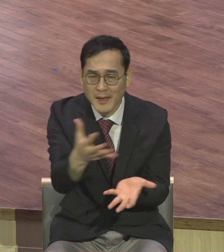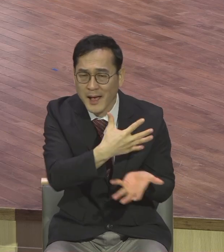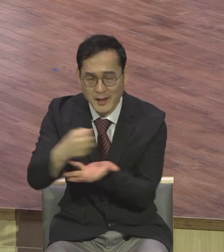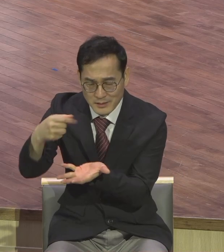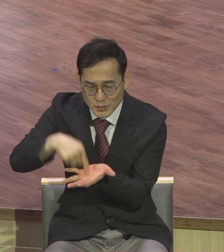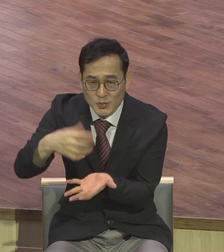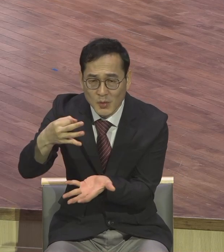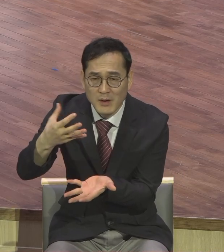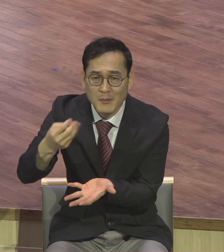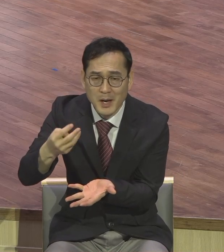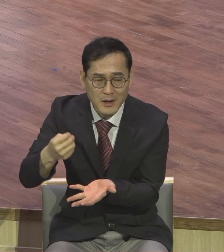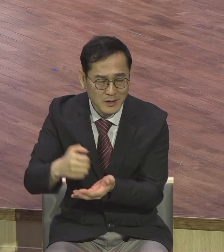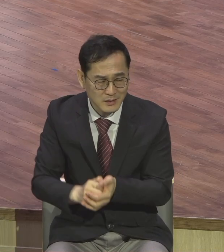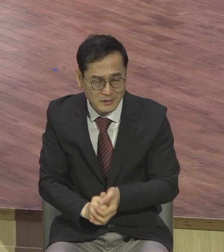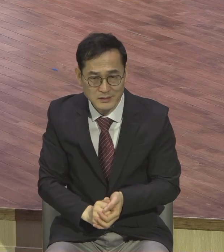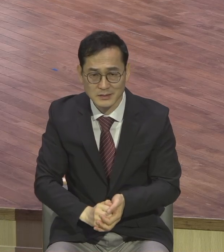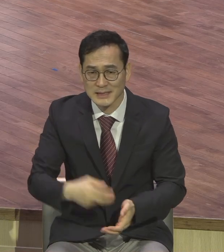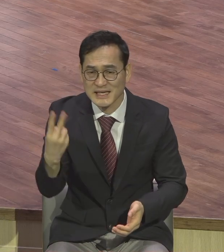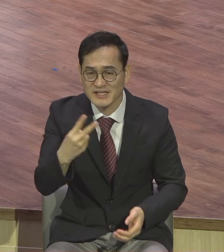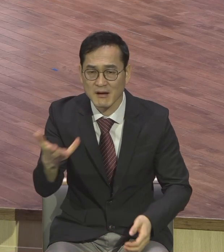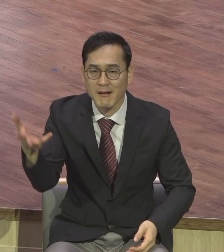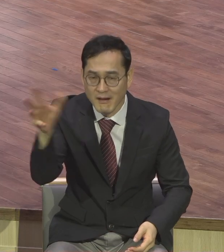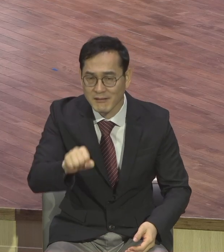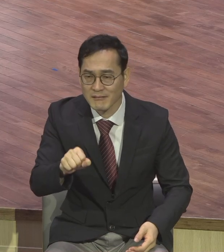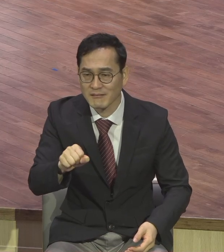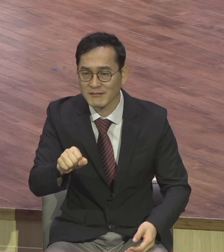가져갔냐? 뉴스 나왔잖아요. 2천억.